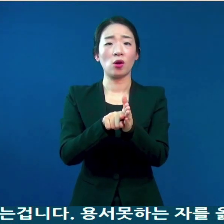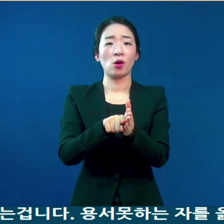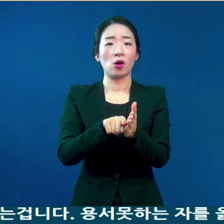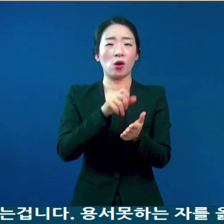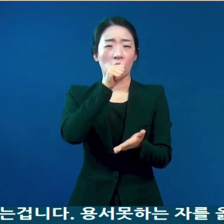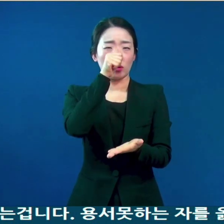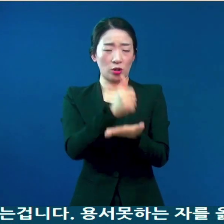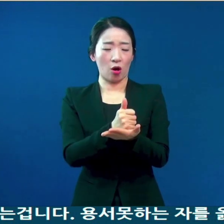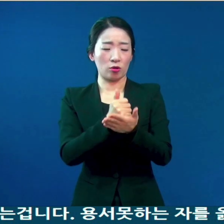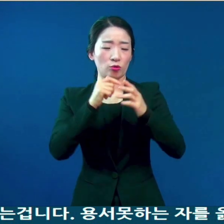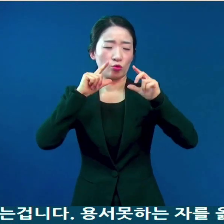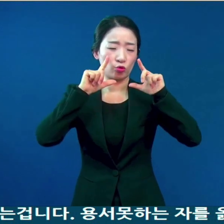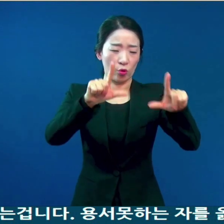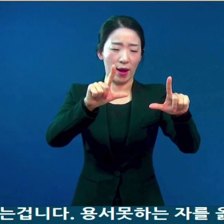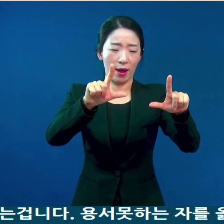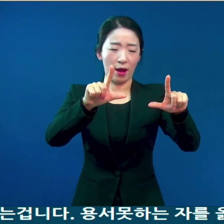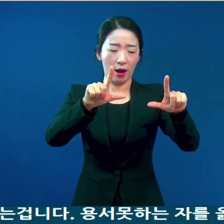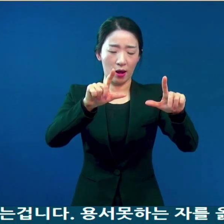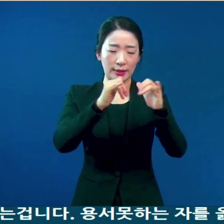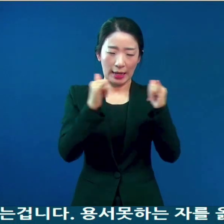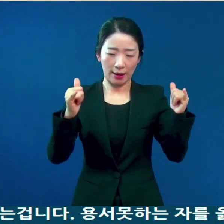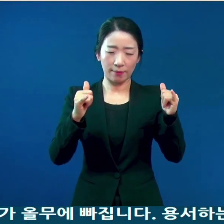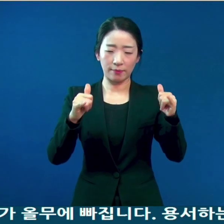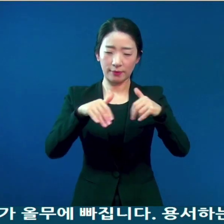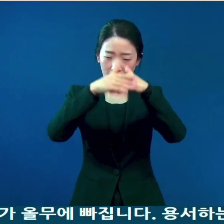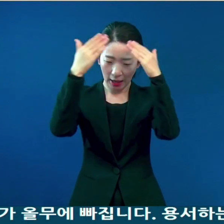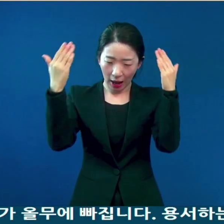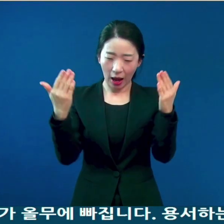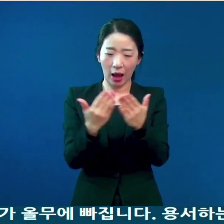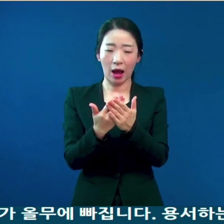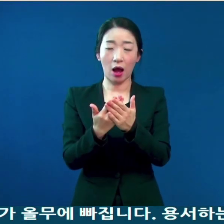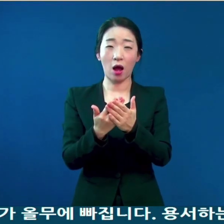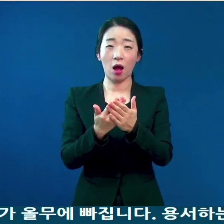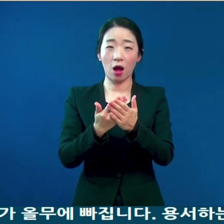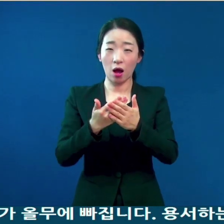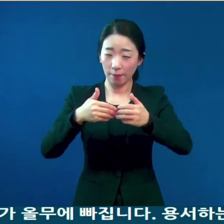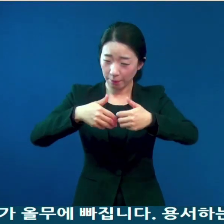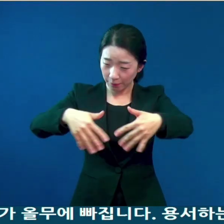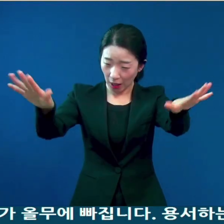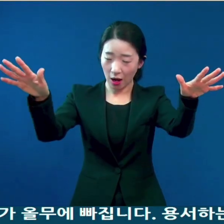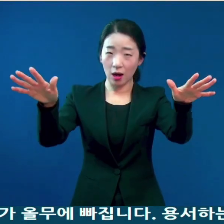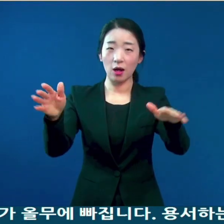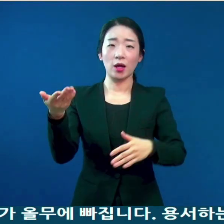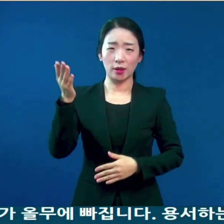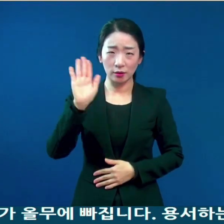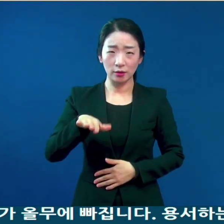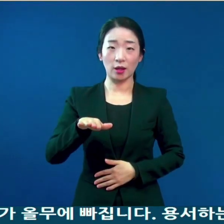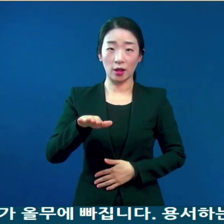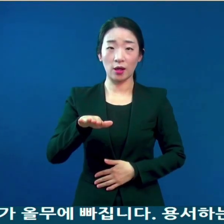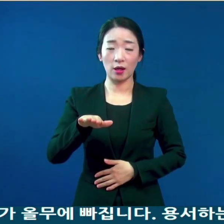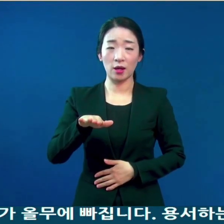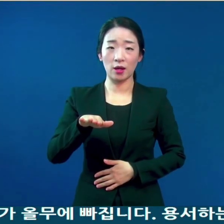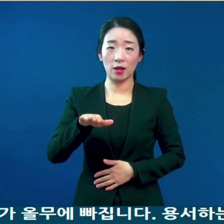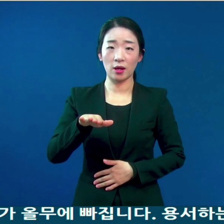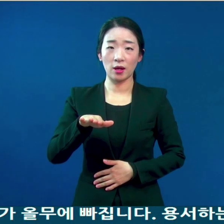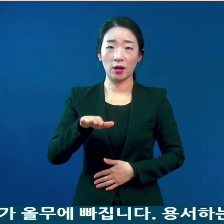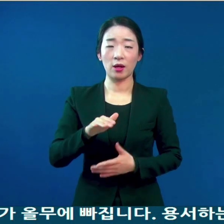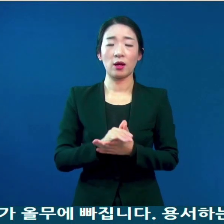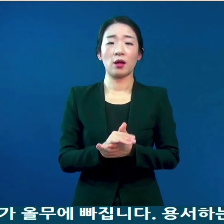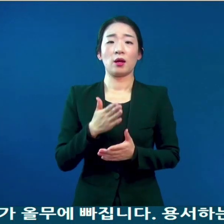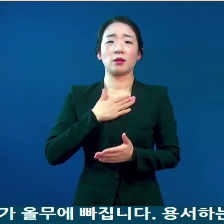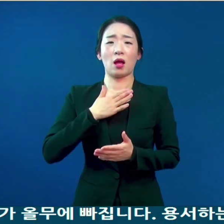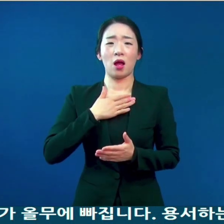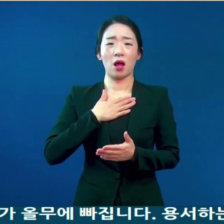정죄한 사람들이 다 없어졌는데, 정죄자가 다 떠나갔는데, 어떠한 영향도 발휘하지 못하는데, 그런데도